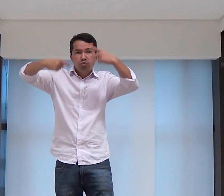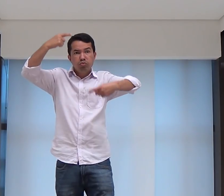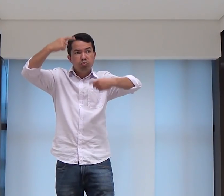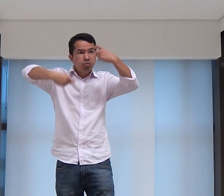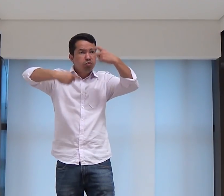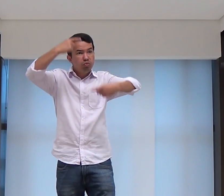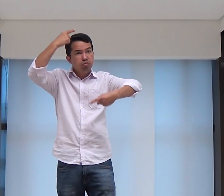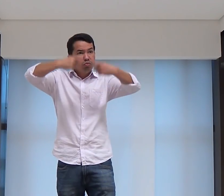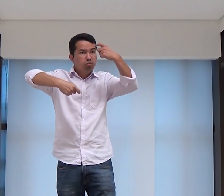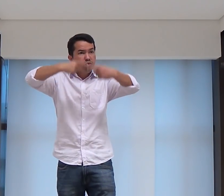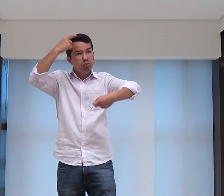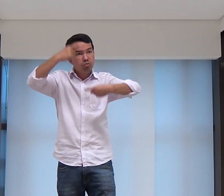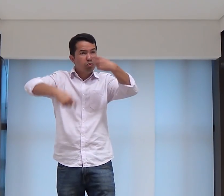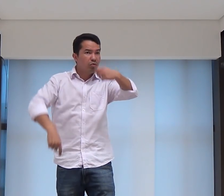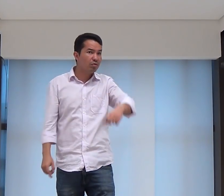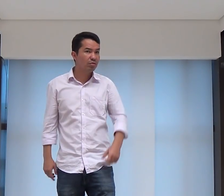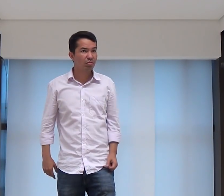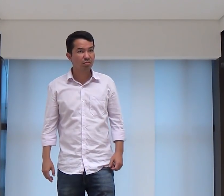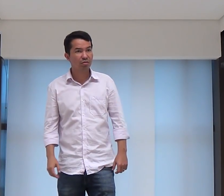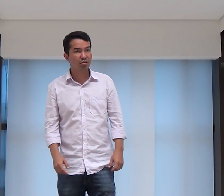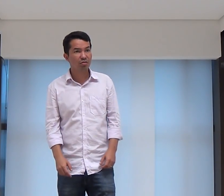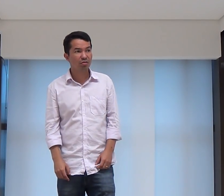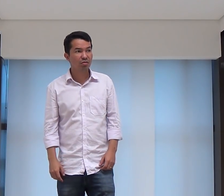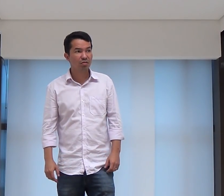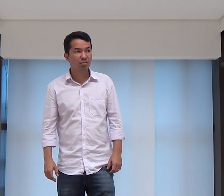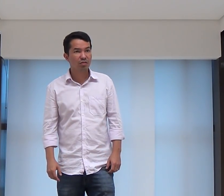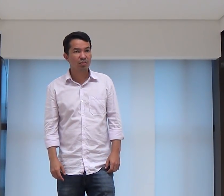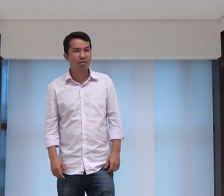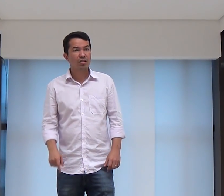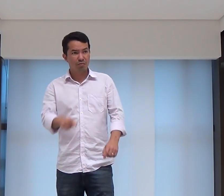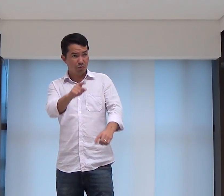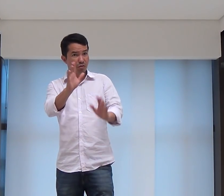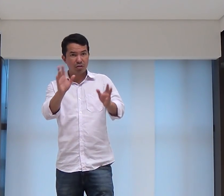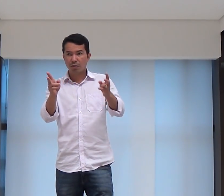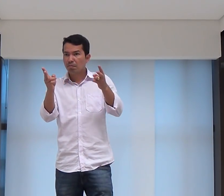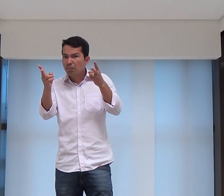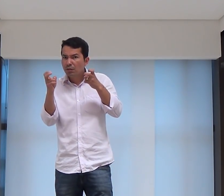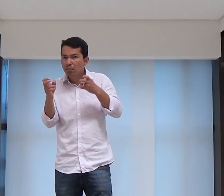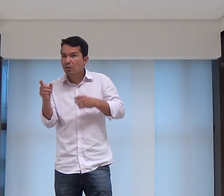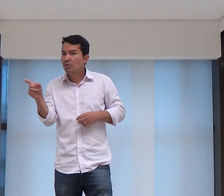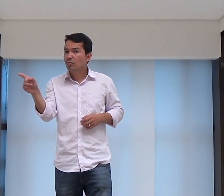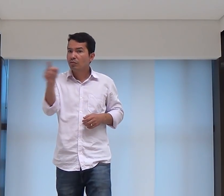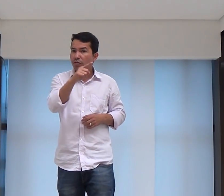isso está acontecendo? Porque uma guerra acontece o tempo todo. Já percebeu?